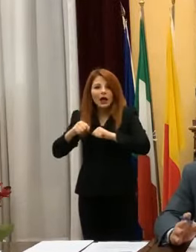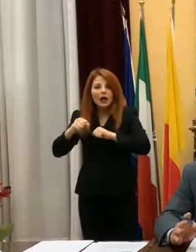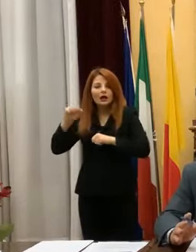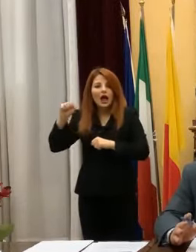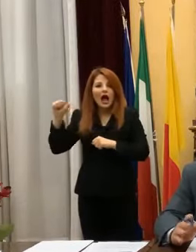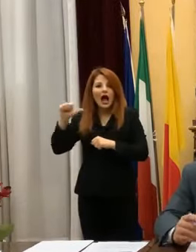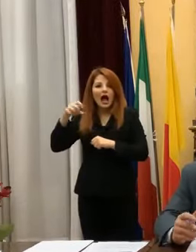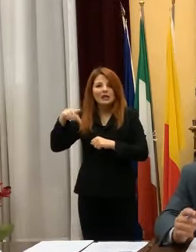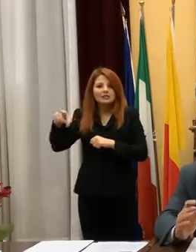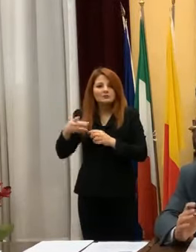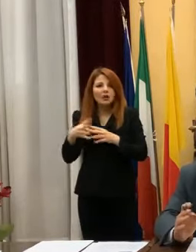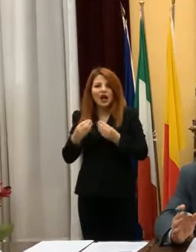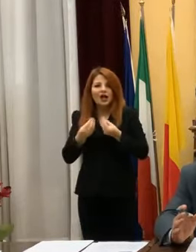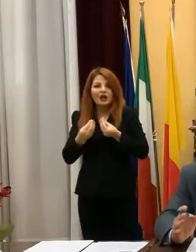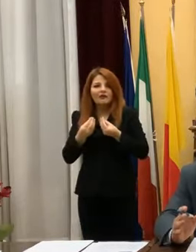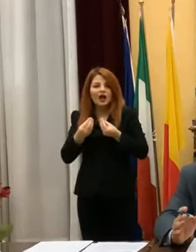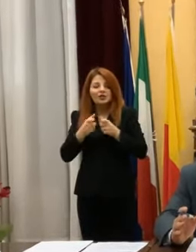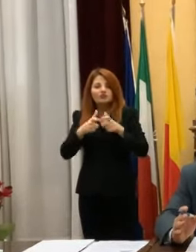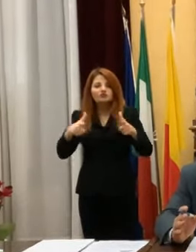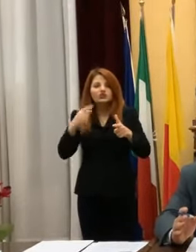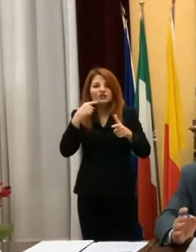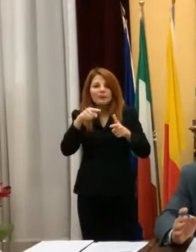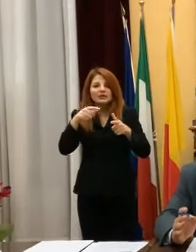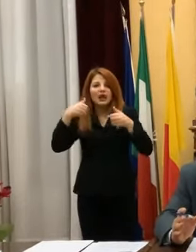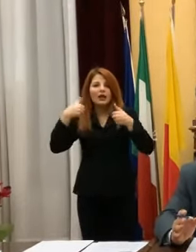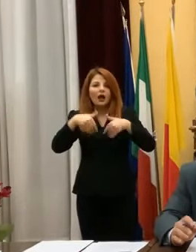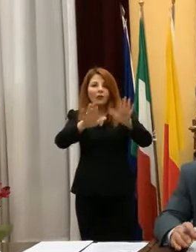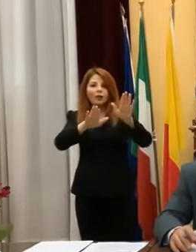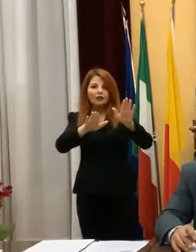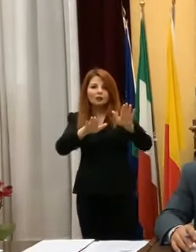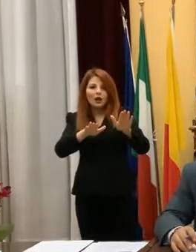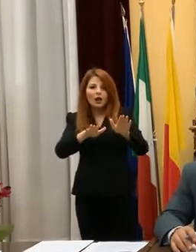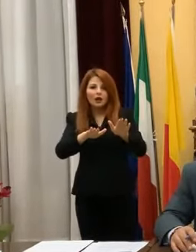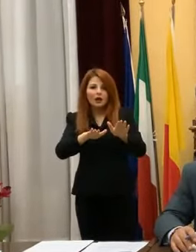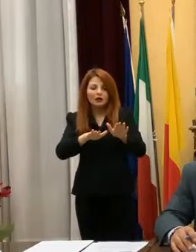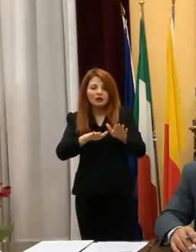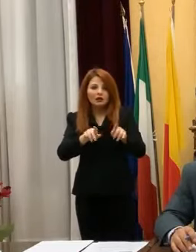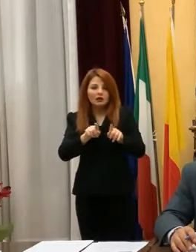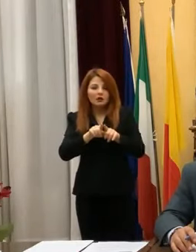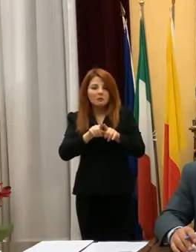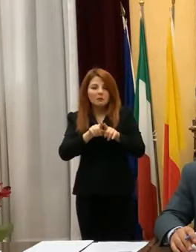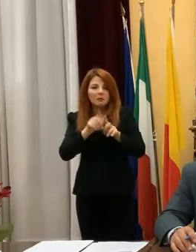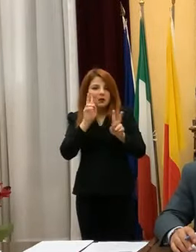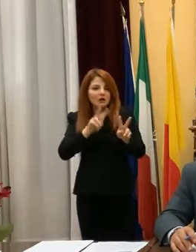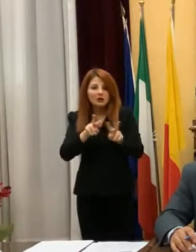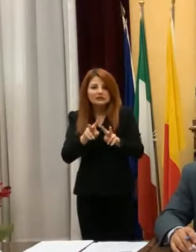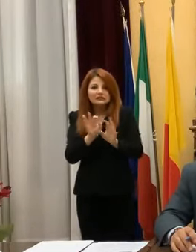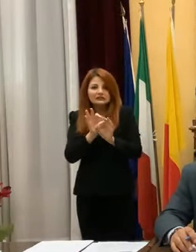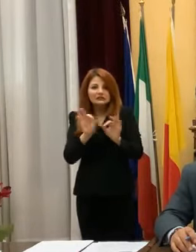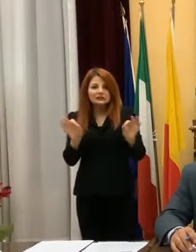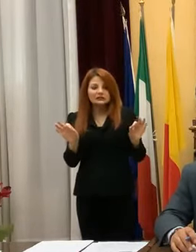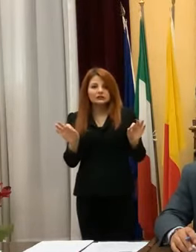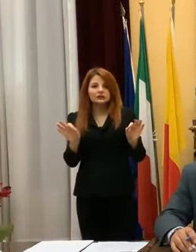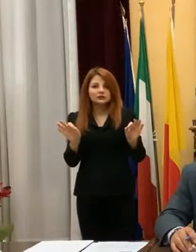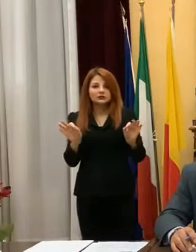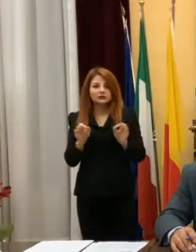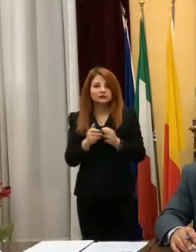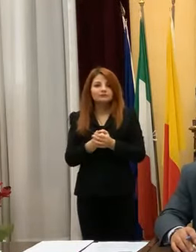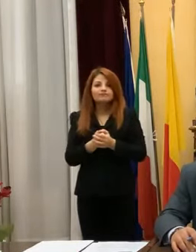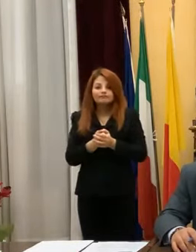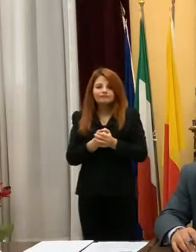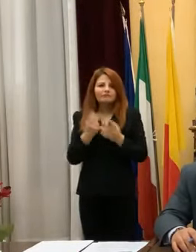dall'ASP al suo destino, ma non solo dall'ASP, e di questo stasera